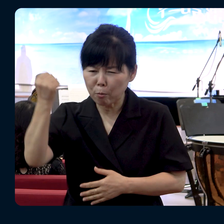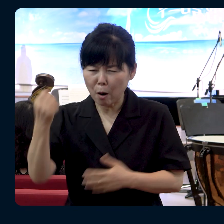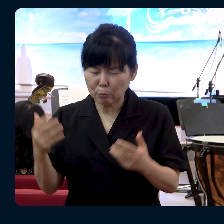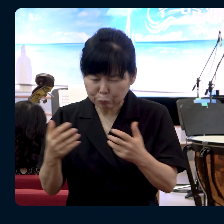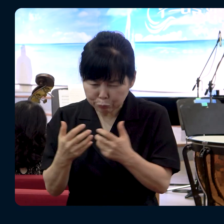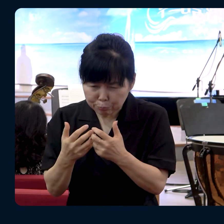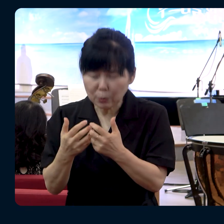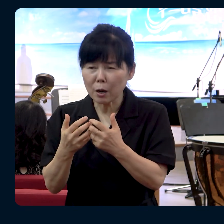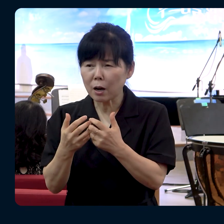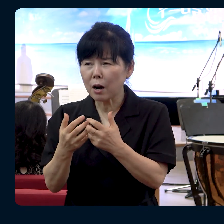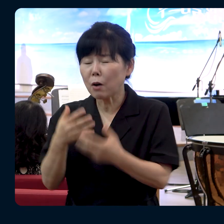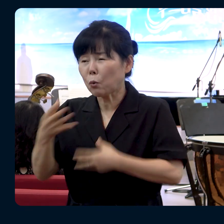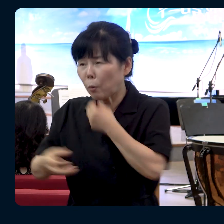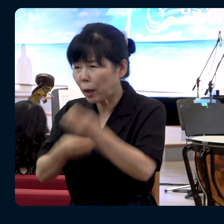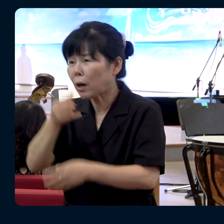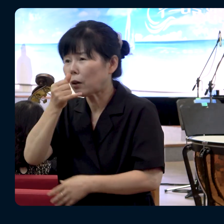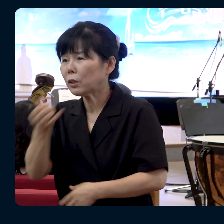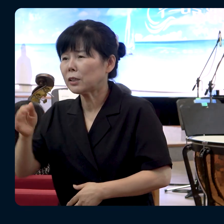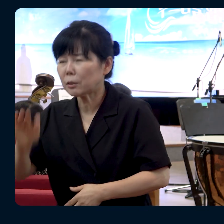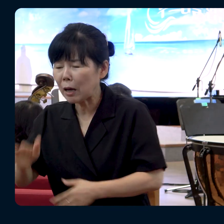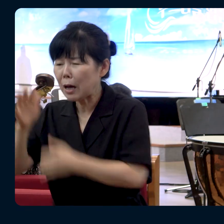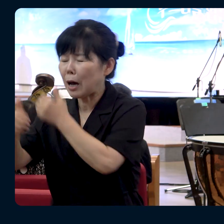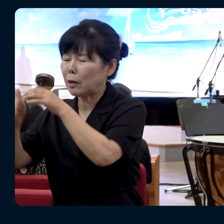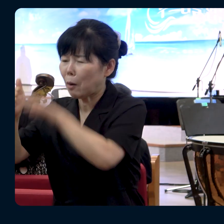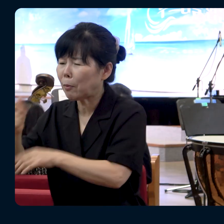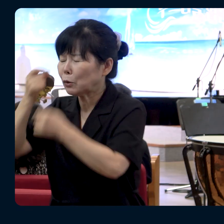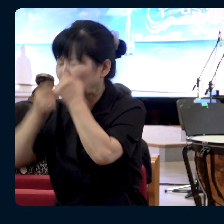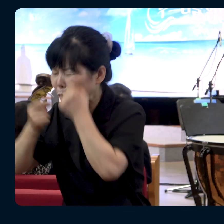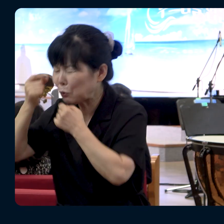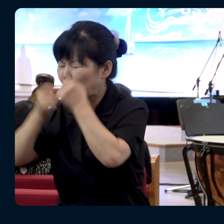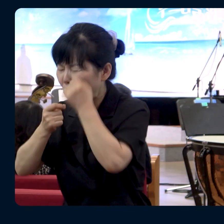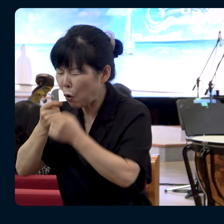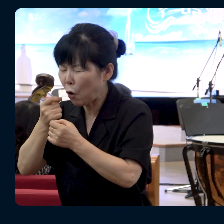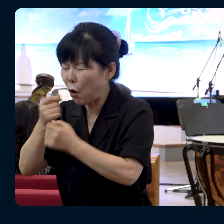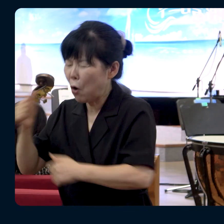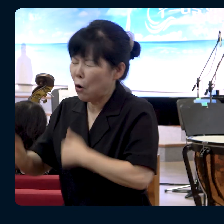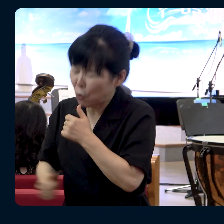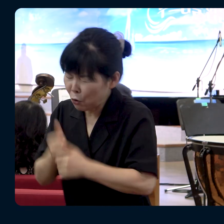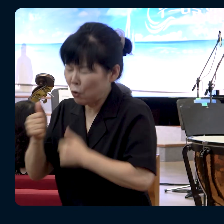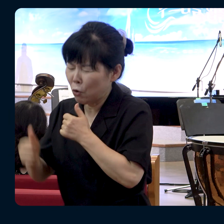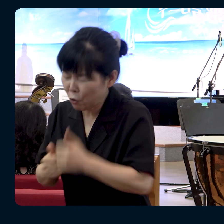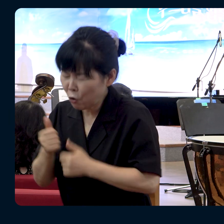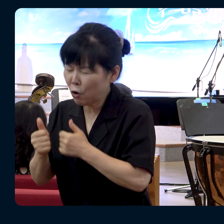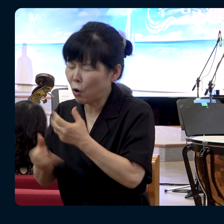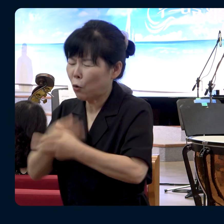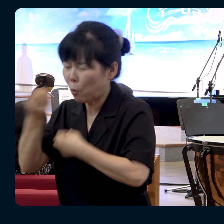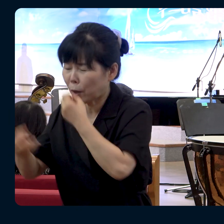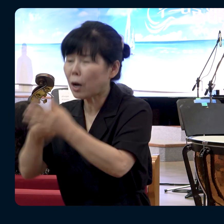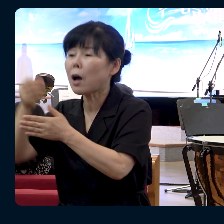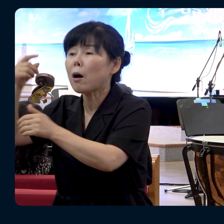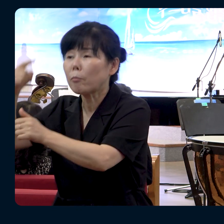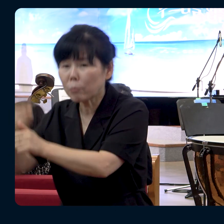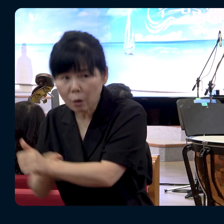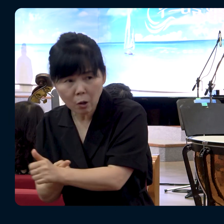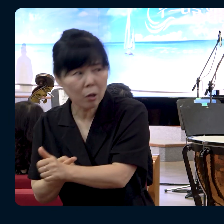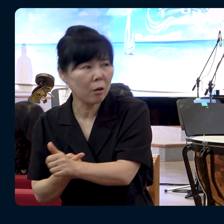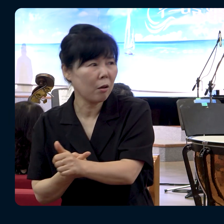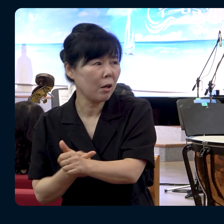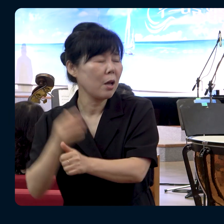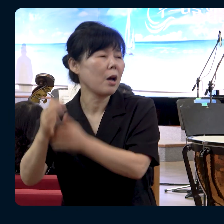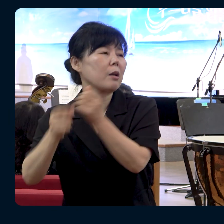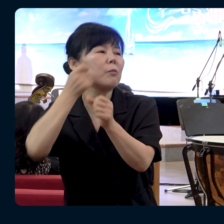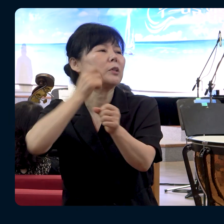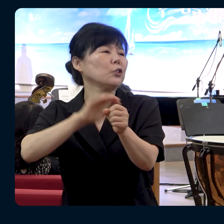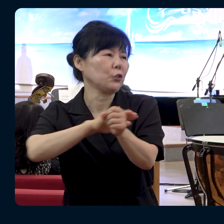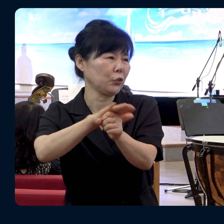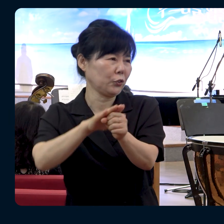외침일지라도 하나님 앞에서 울고 하나님 앞에서 분노할 수 있다면 우리는 내 주위에 연약하고 긍휼이 필요한 사람에게 분노하지